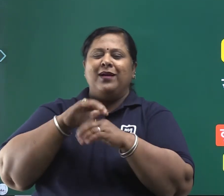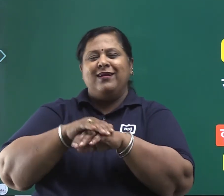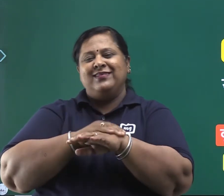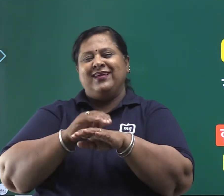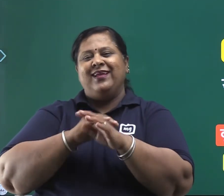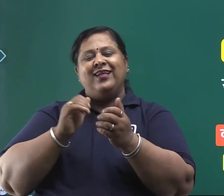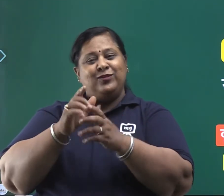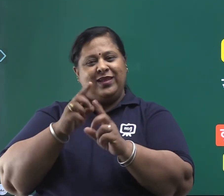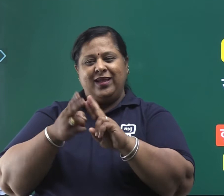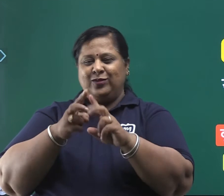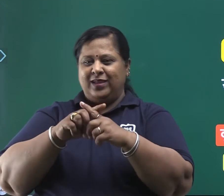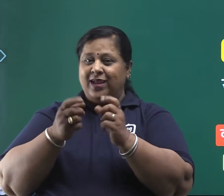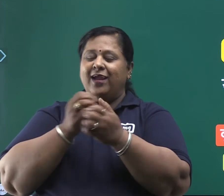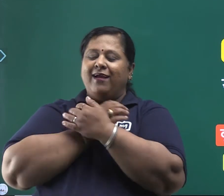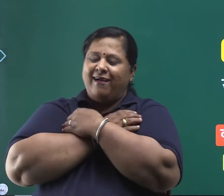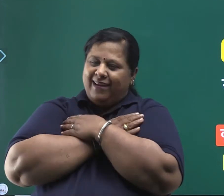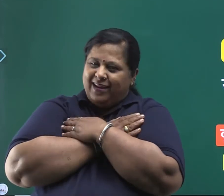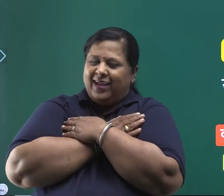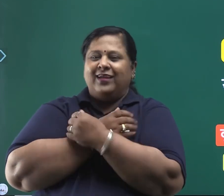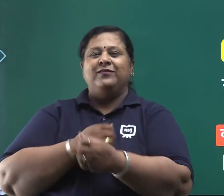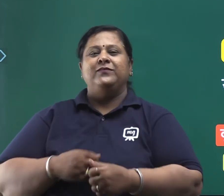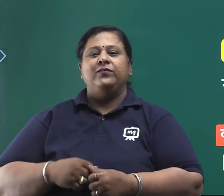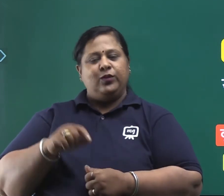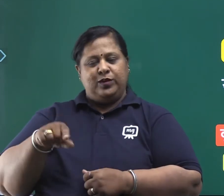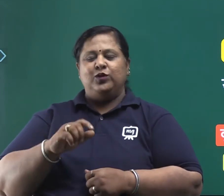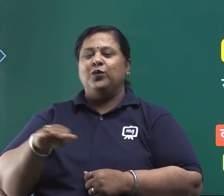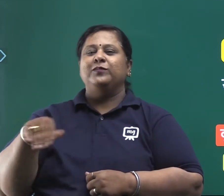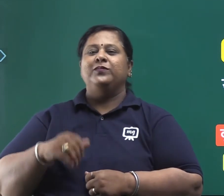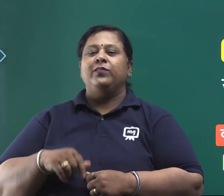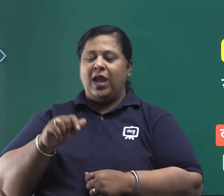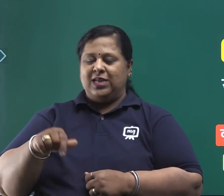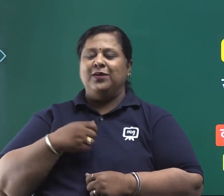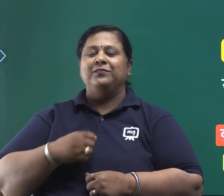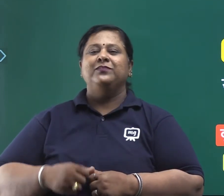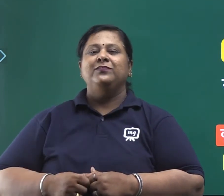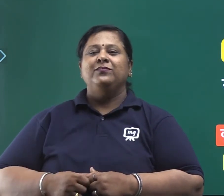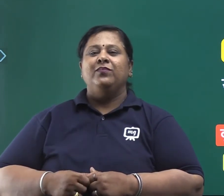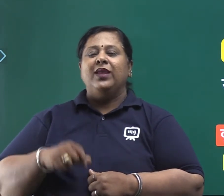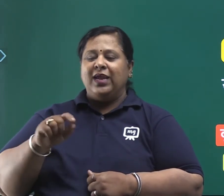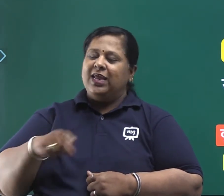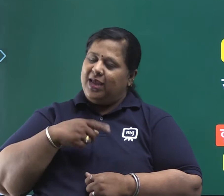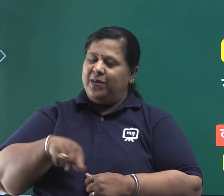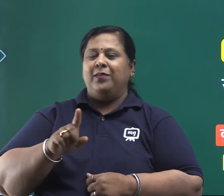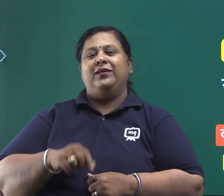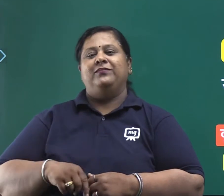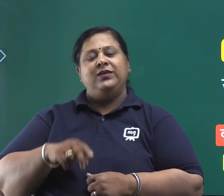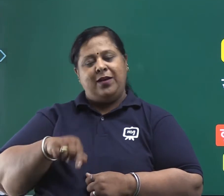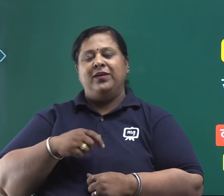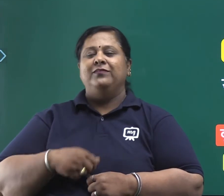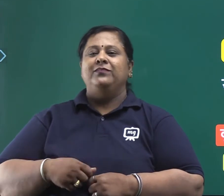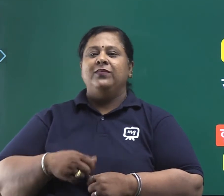एक दूसरे के गले मिल रहे हैं। तो बच्चों, आज हम इन्हीं के बारे में यहाँ